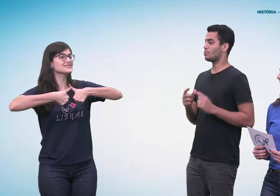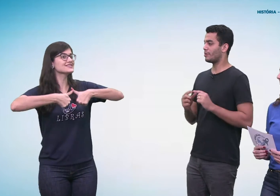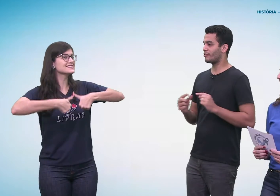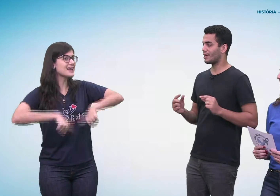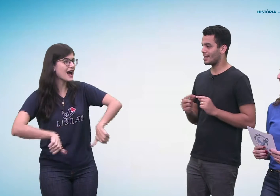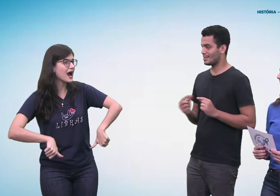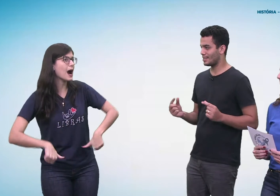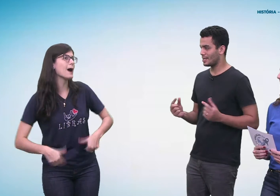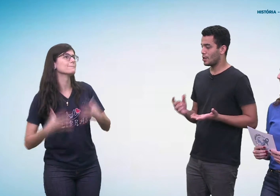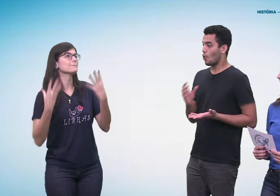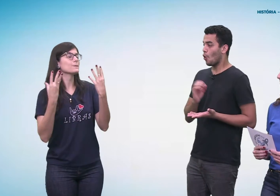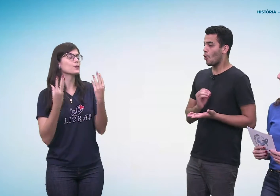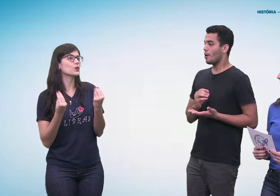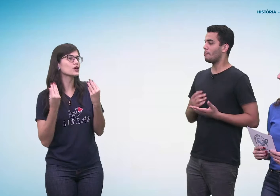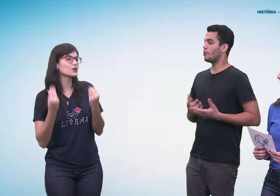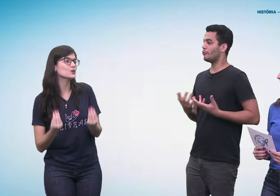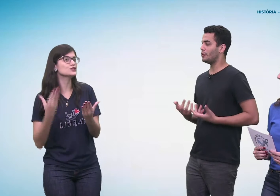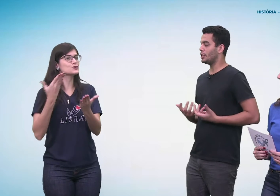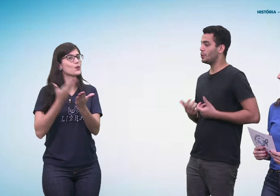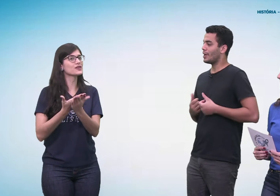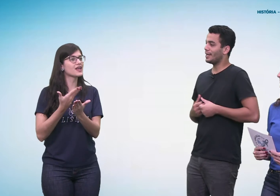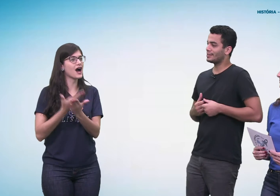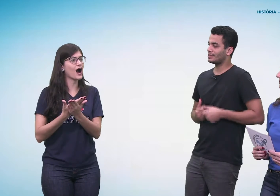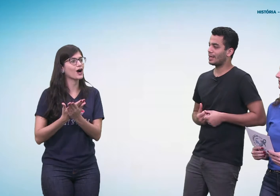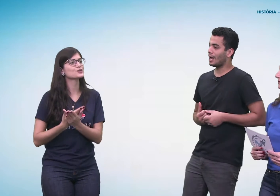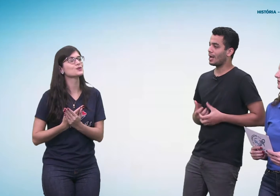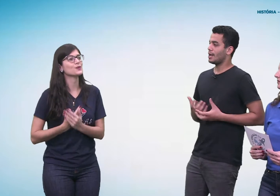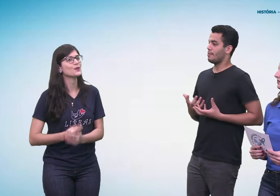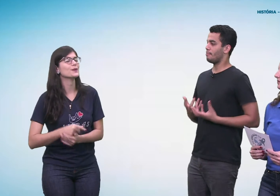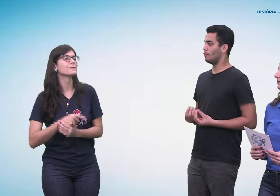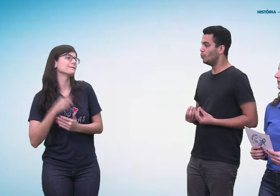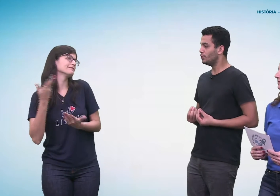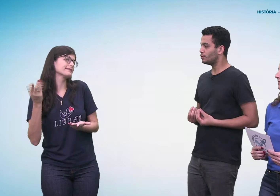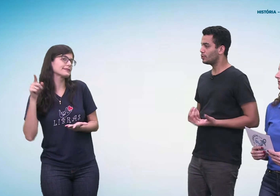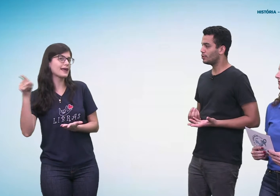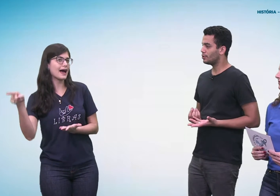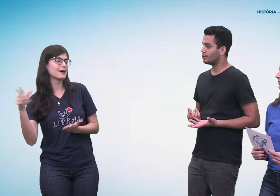uma frase, o meu filho está muito...